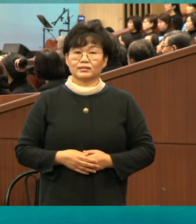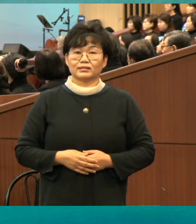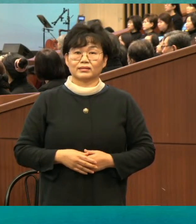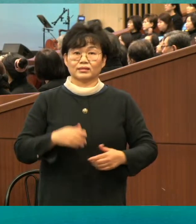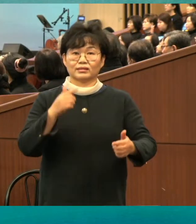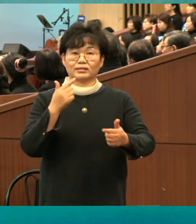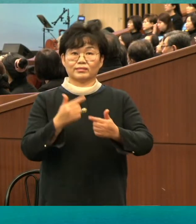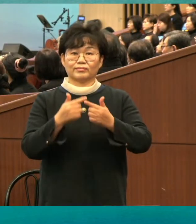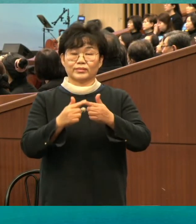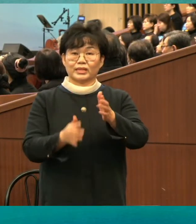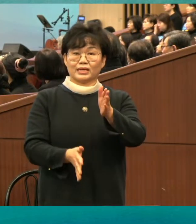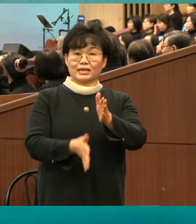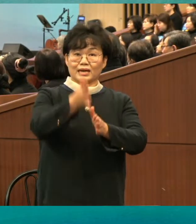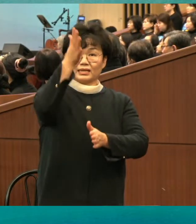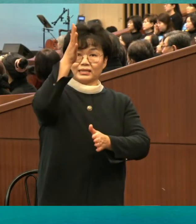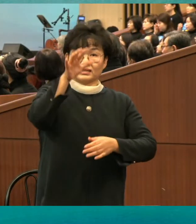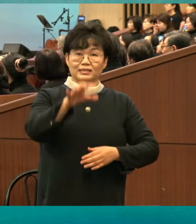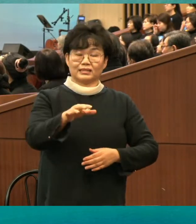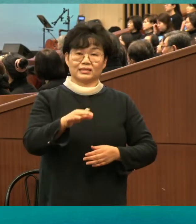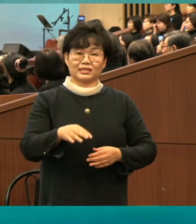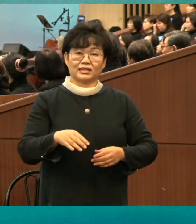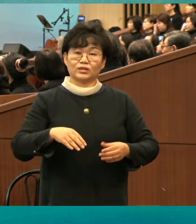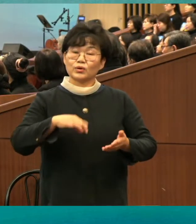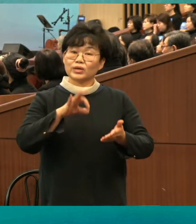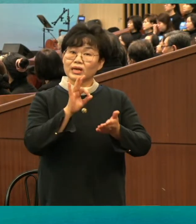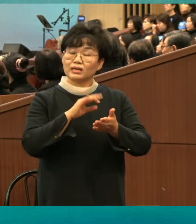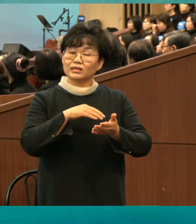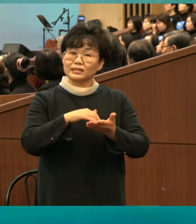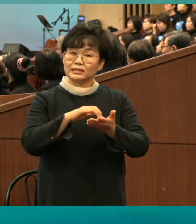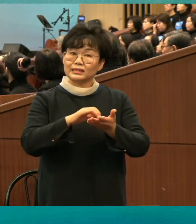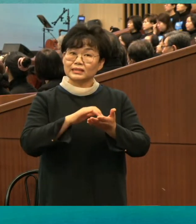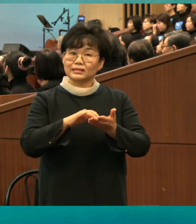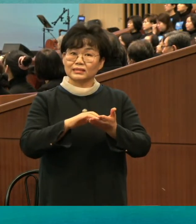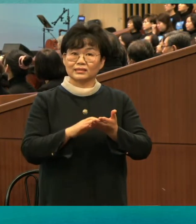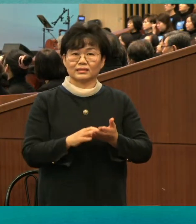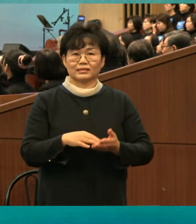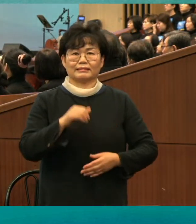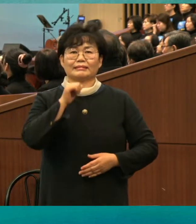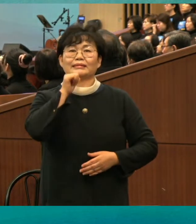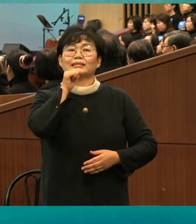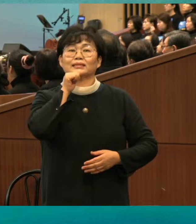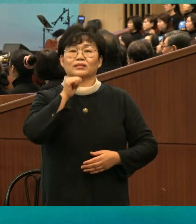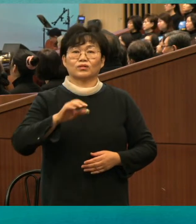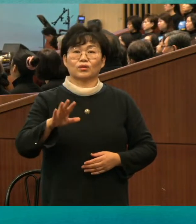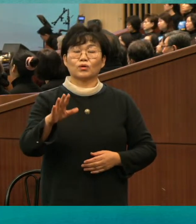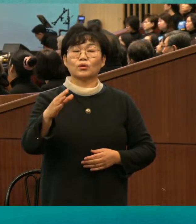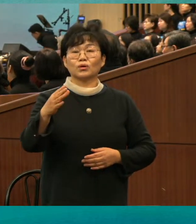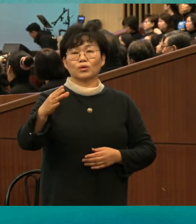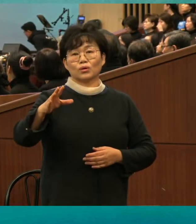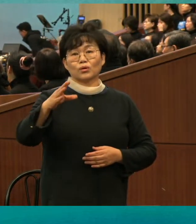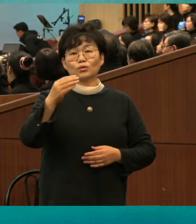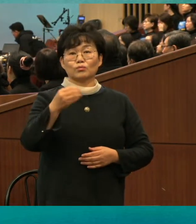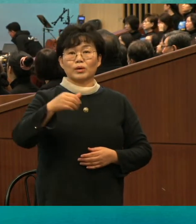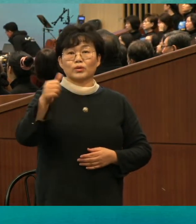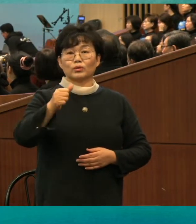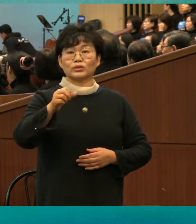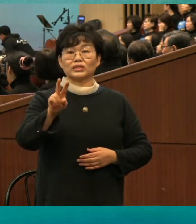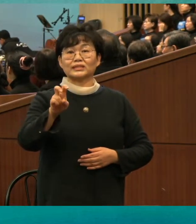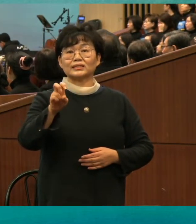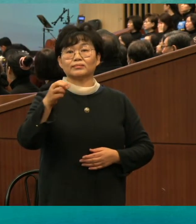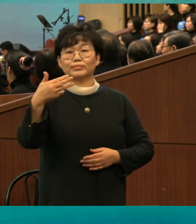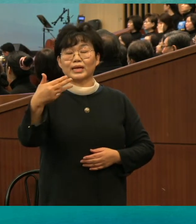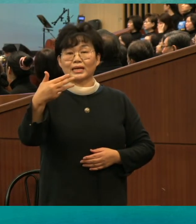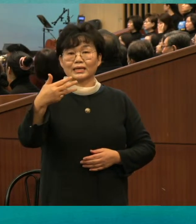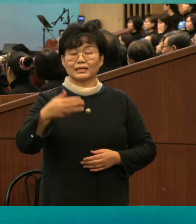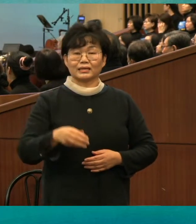부산광역시 주거빈곤 통계에 따르면 부산 시내 주거빈곤 총 가구수는 95,028호이며 전체 가구